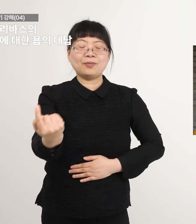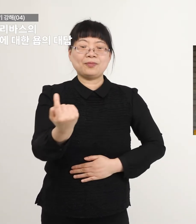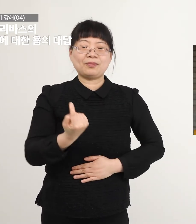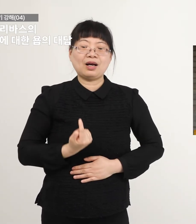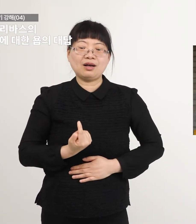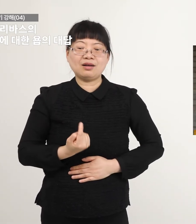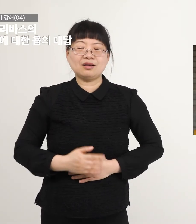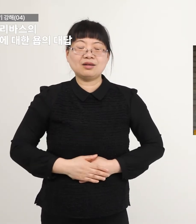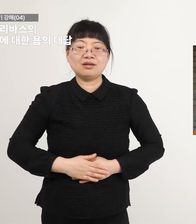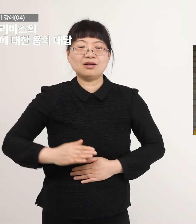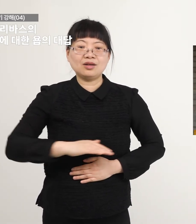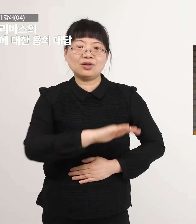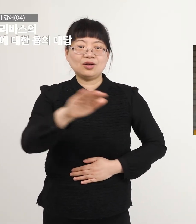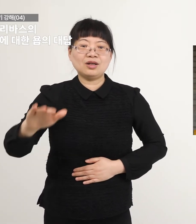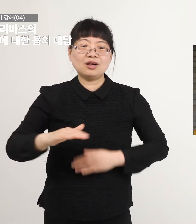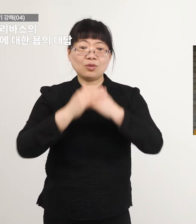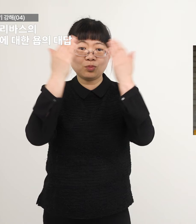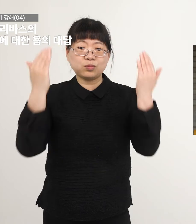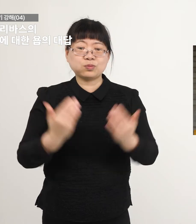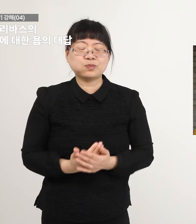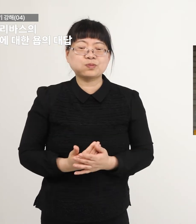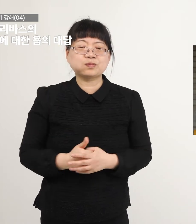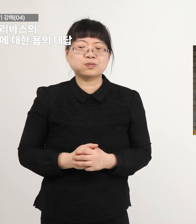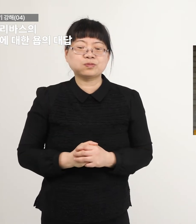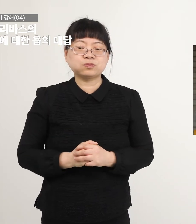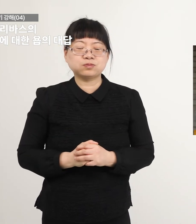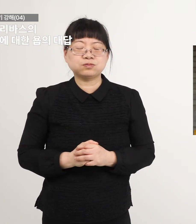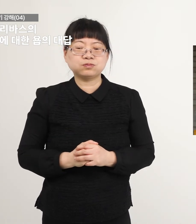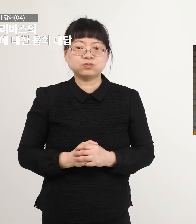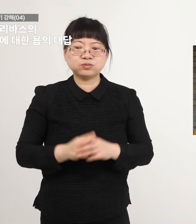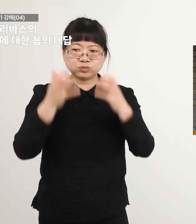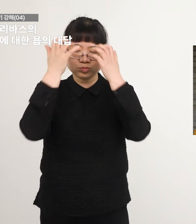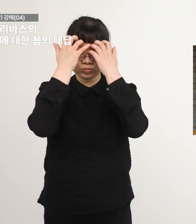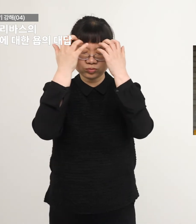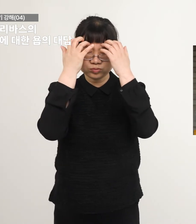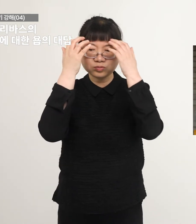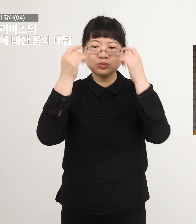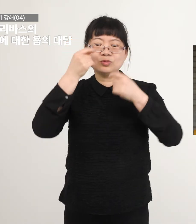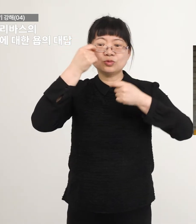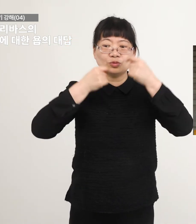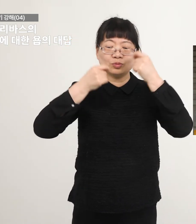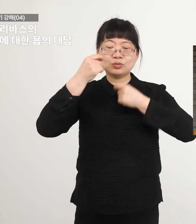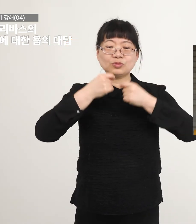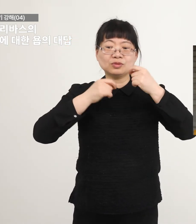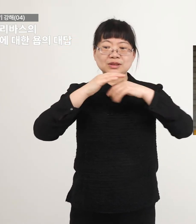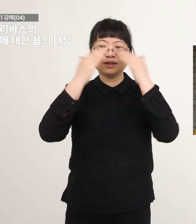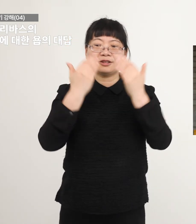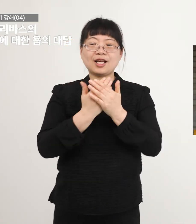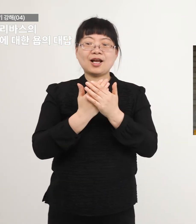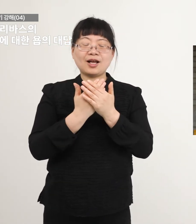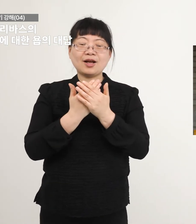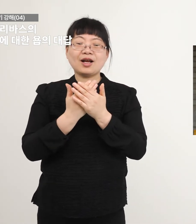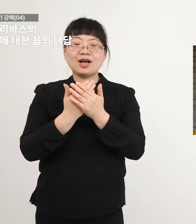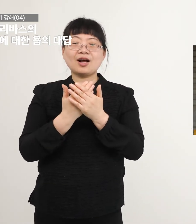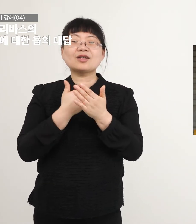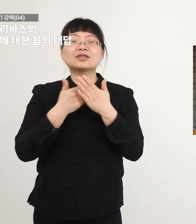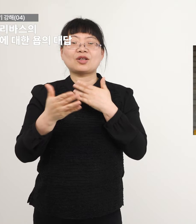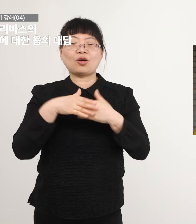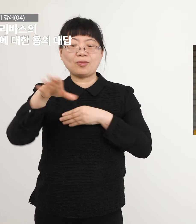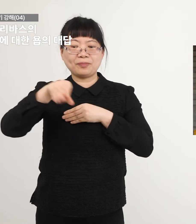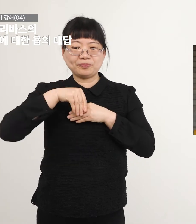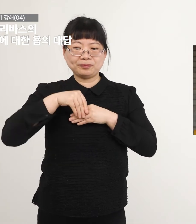들어오셔서 우리의 모든 고난을, 눈물을 다 체휼하신